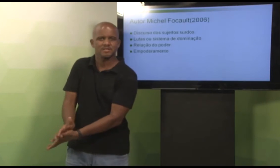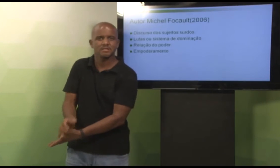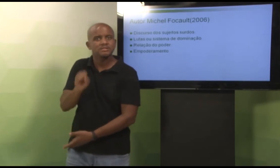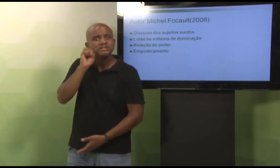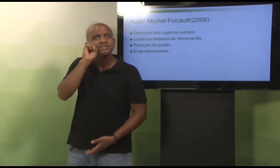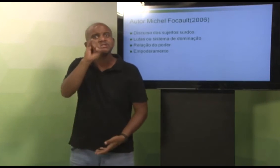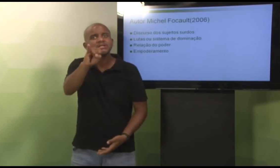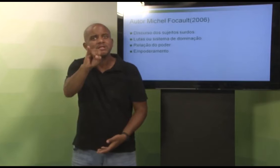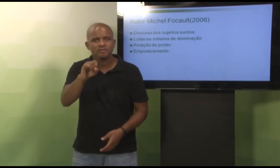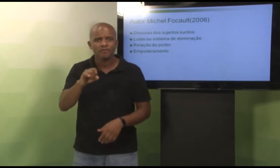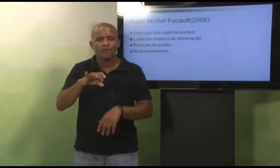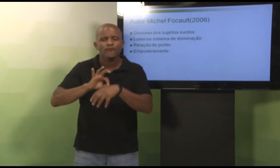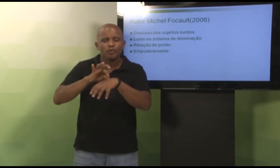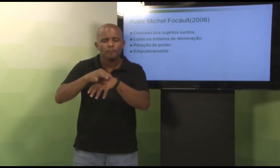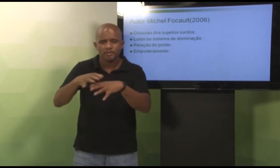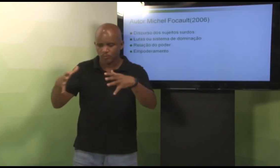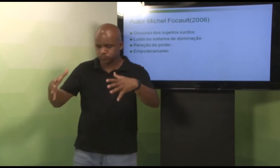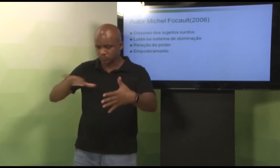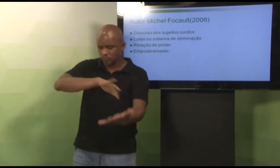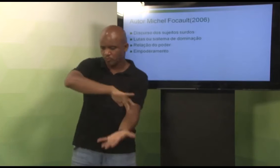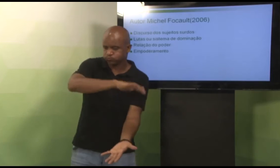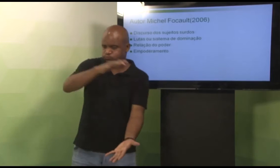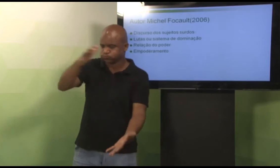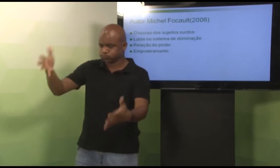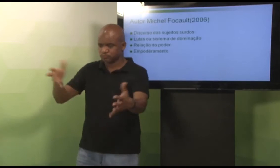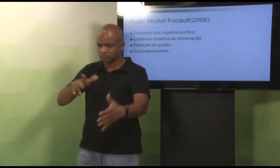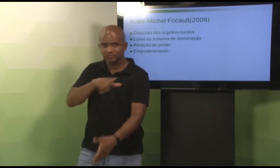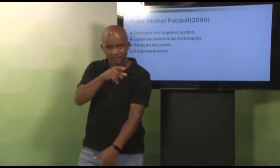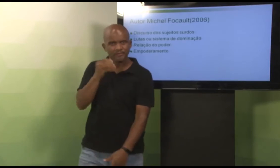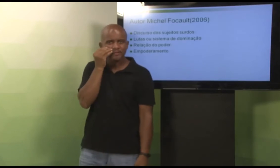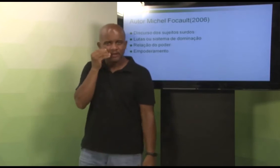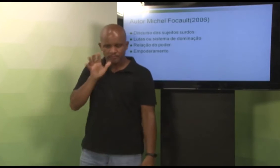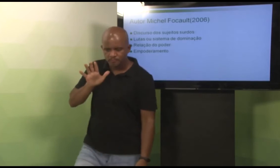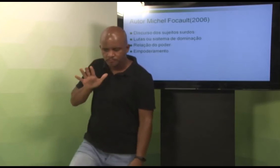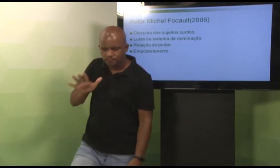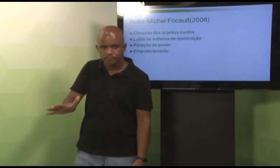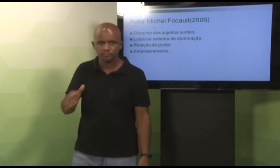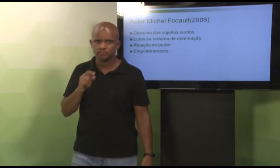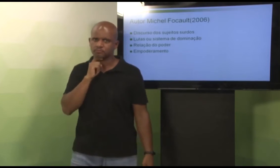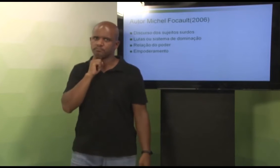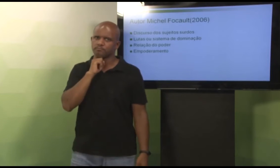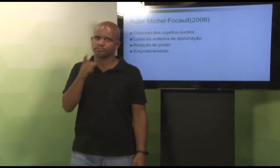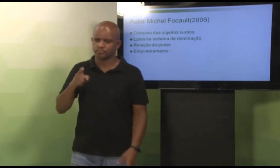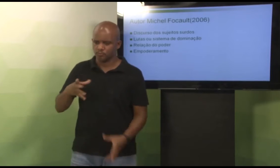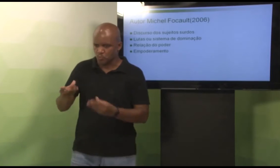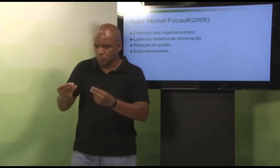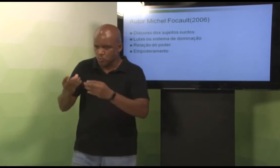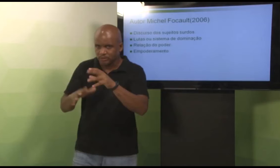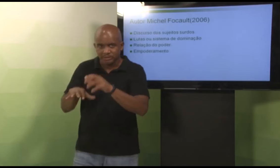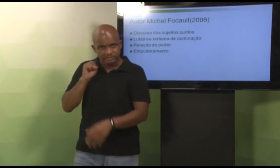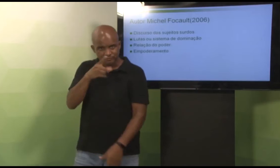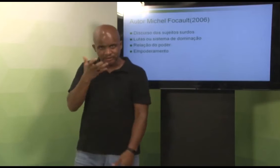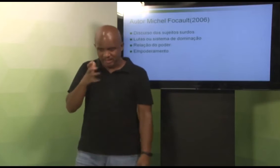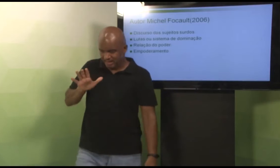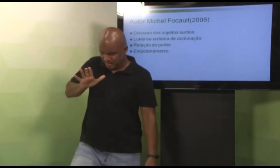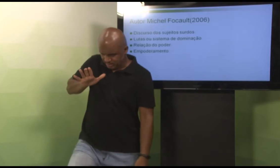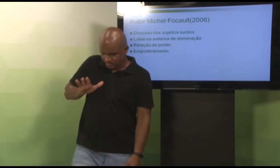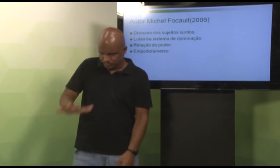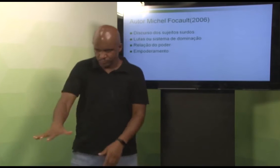muito fácil de ser esmagada, não é? Agora, se for muitas formigas, eu vou conseguir? Eu